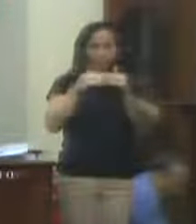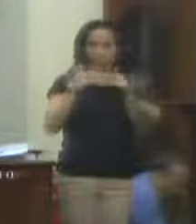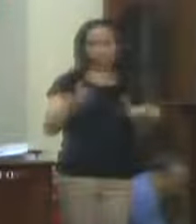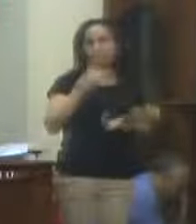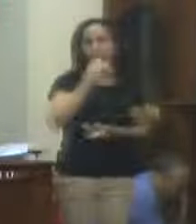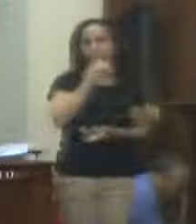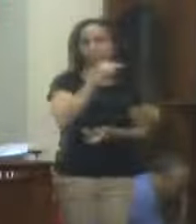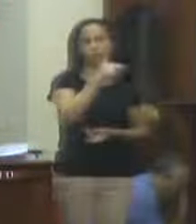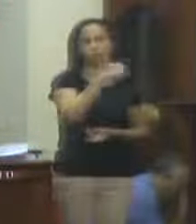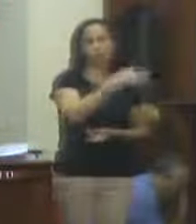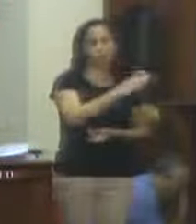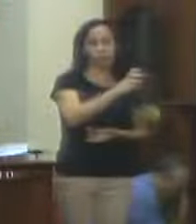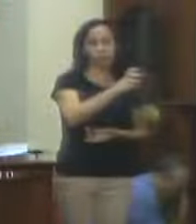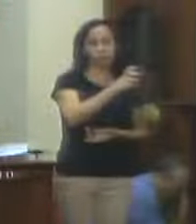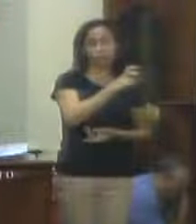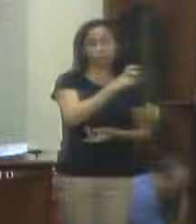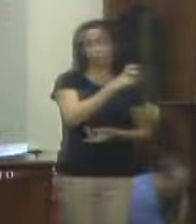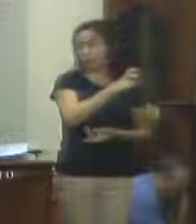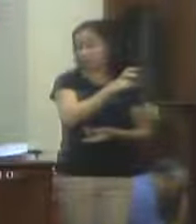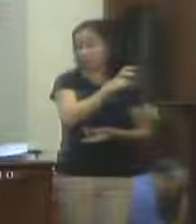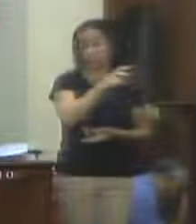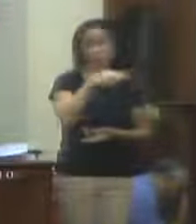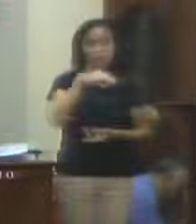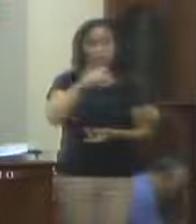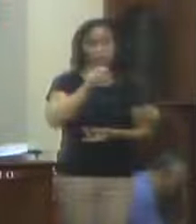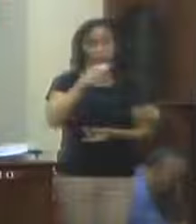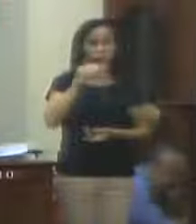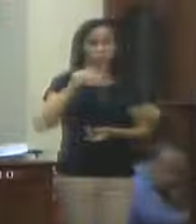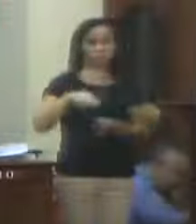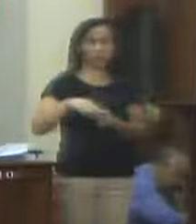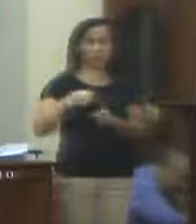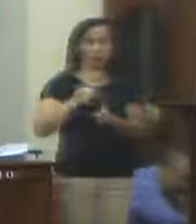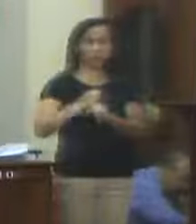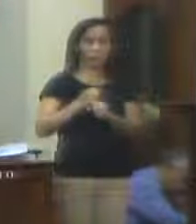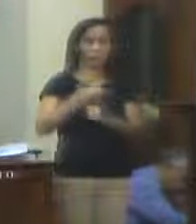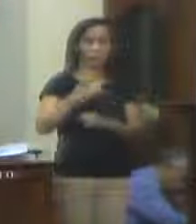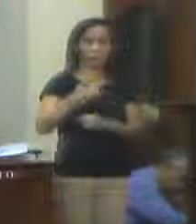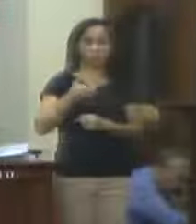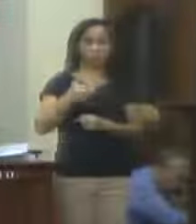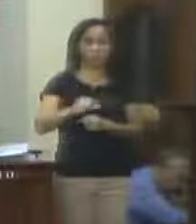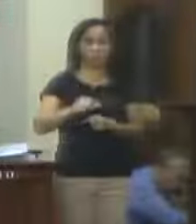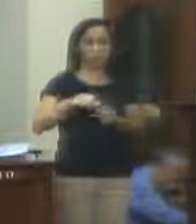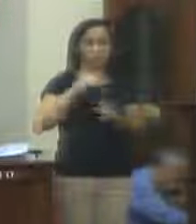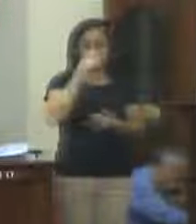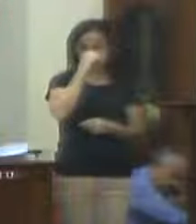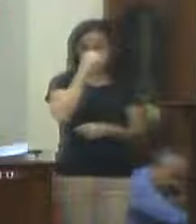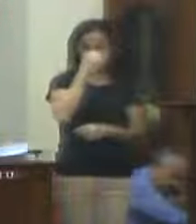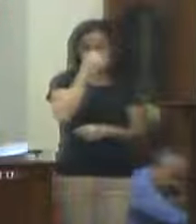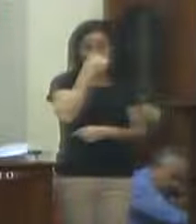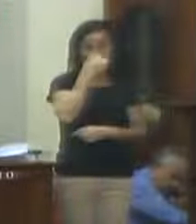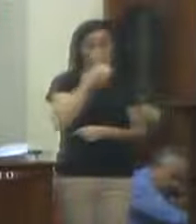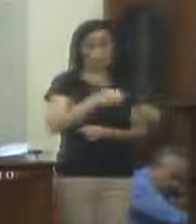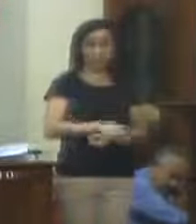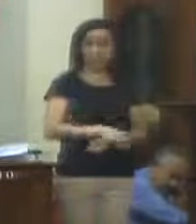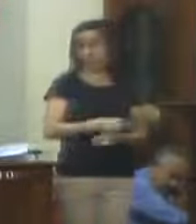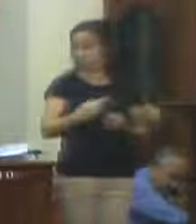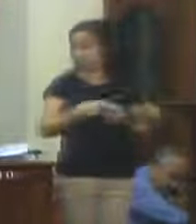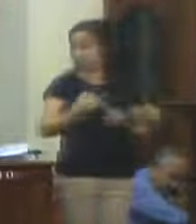desde já antecipo meus agradecimentos. Sala de Sessões, 14 de março de 2019, vereador Marcelo Moreira, Marcelo de Santa Isabel. Indicação